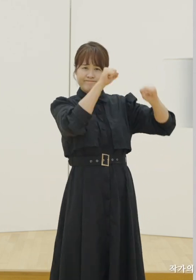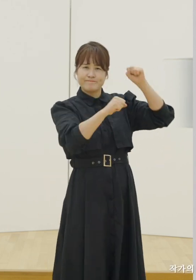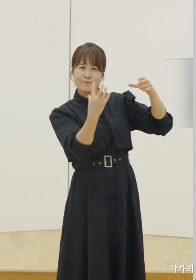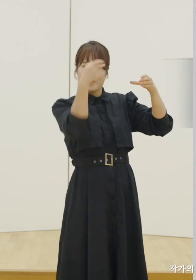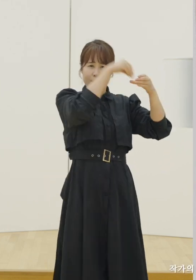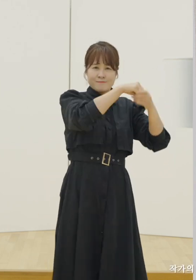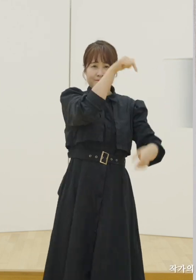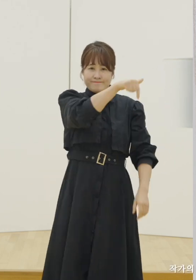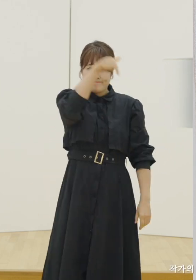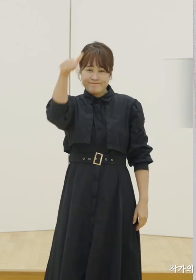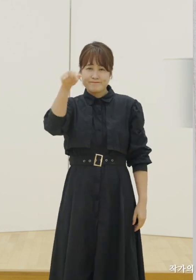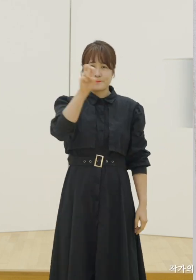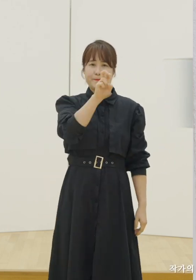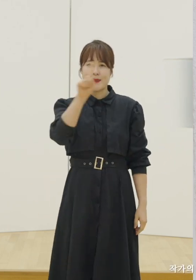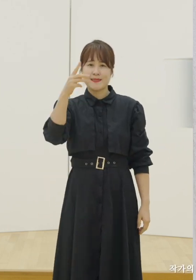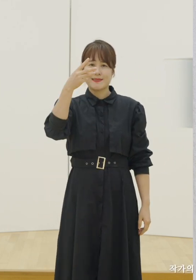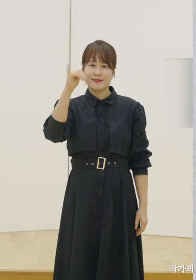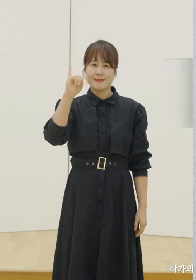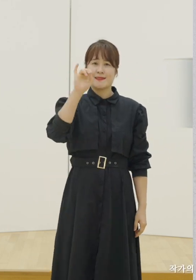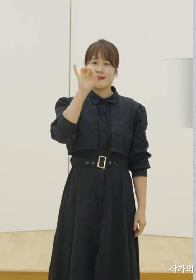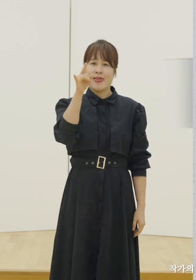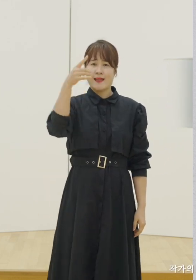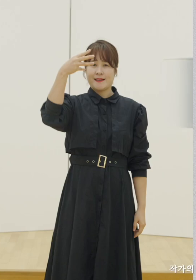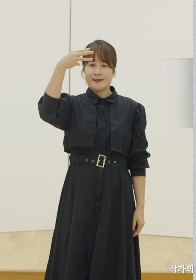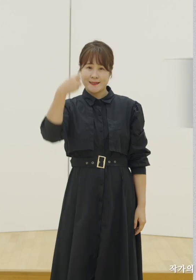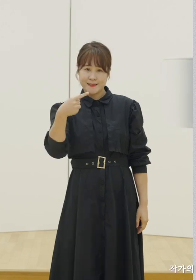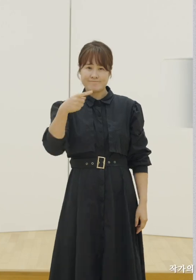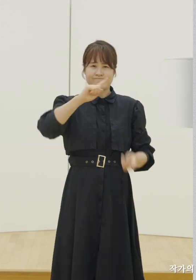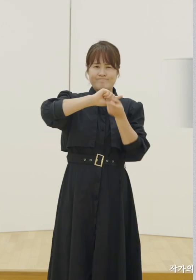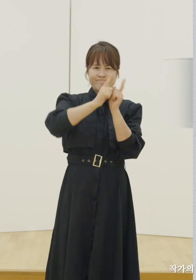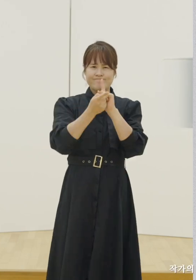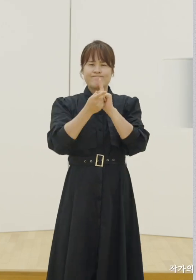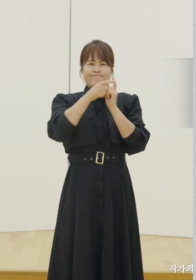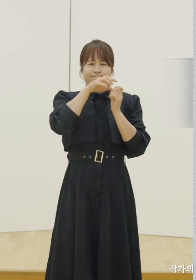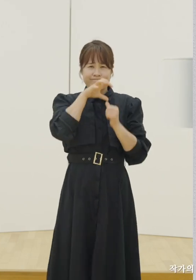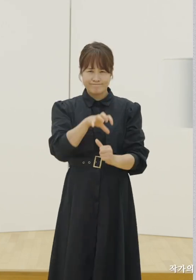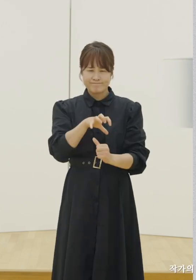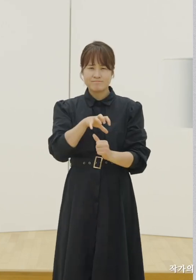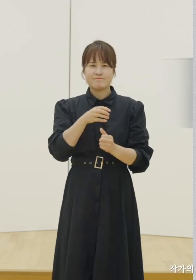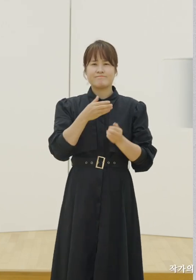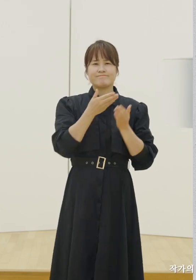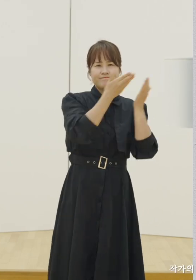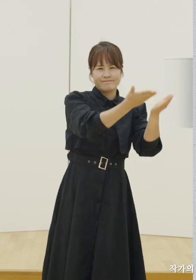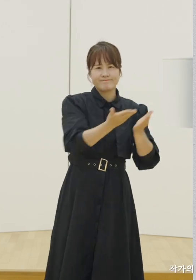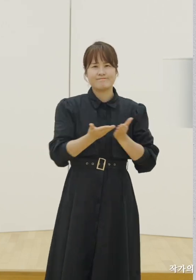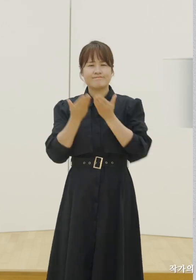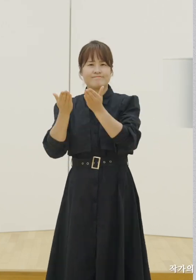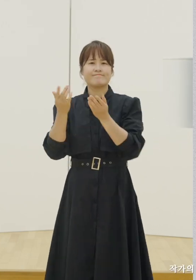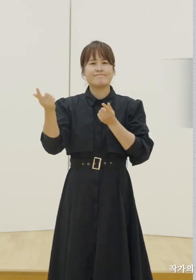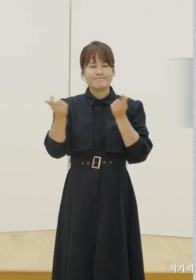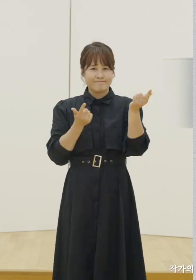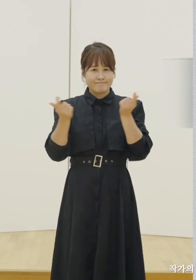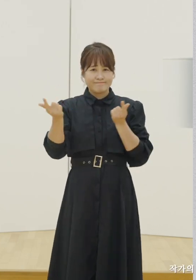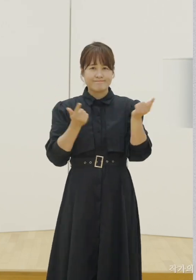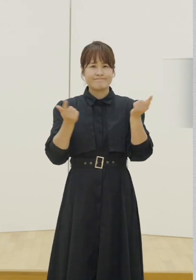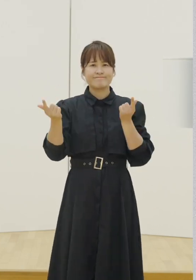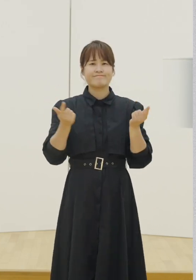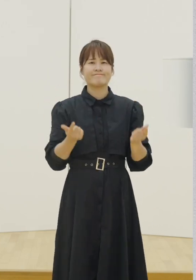작가의 행위를 포함하여 각각의 마티에르가 서로의 영향을 자제하고 공간을